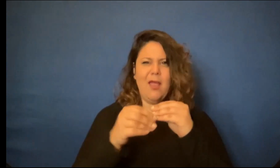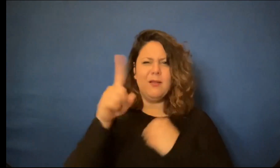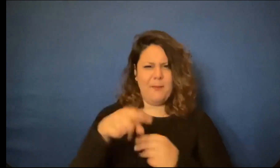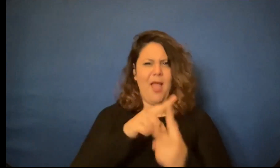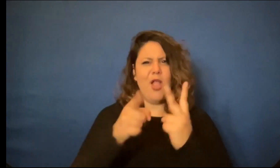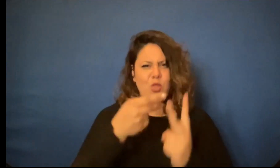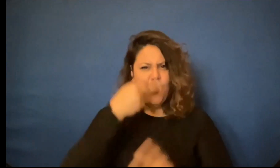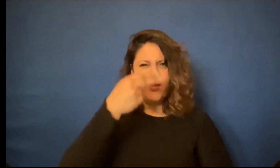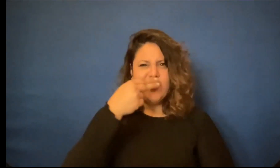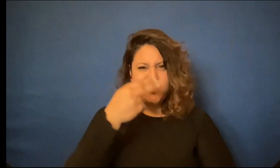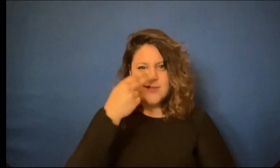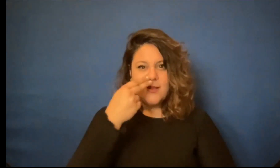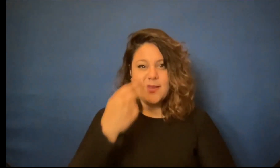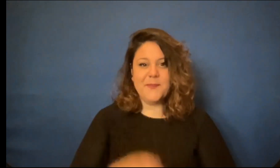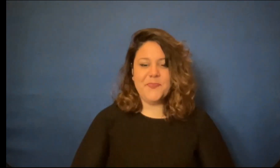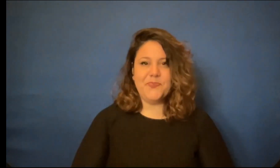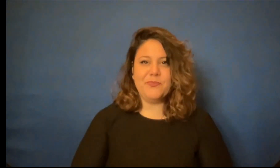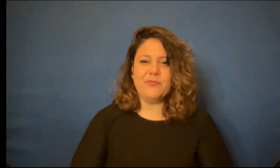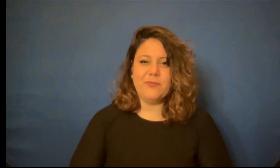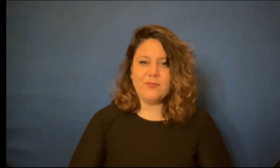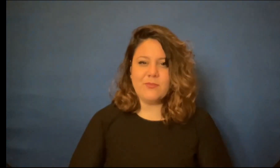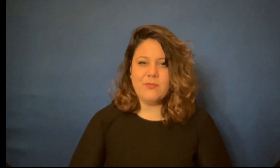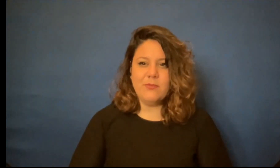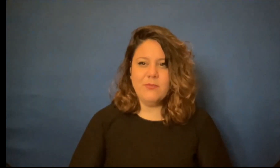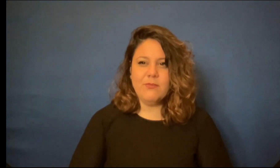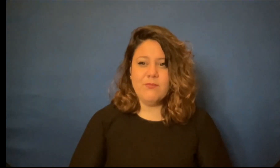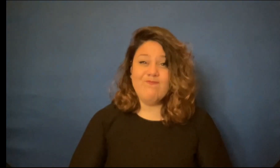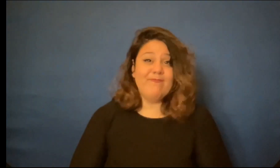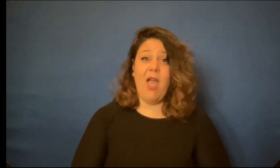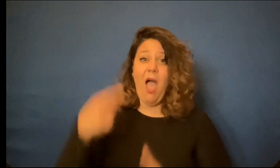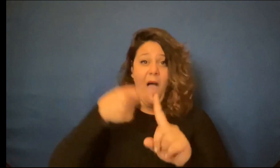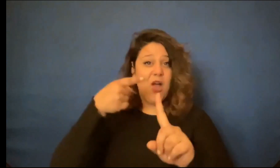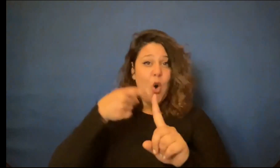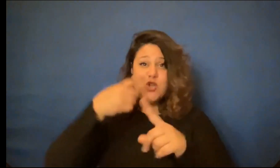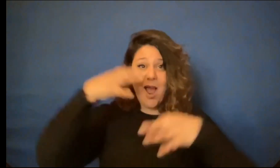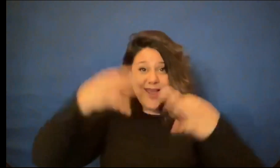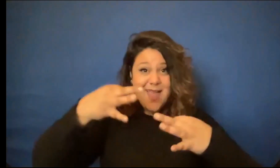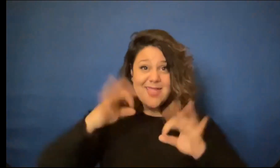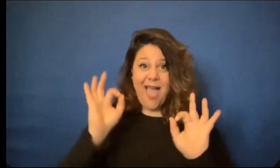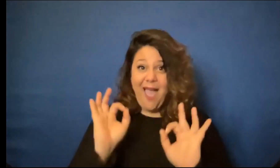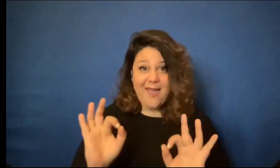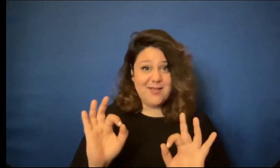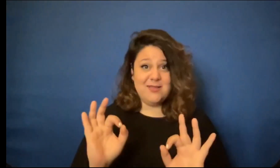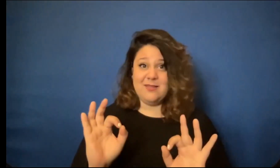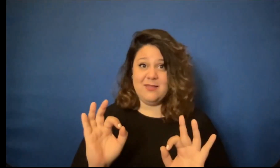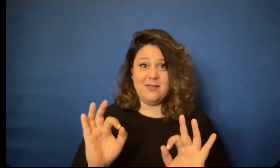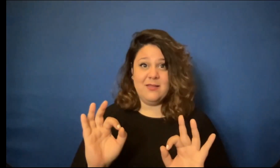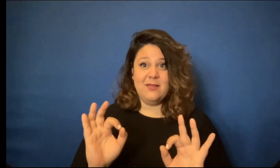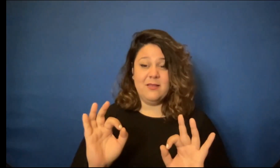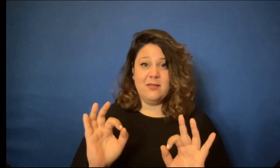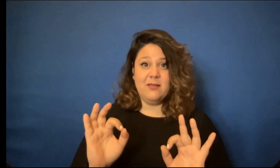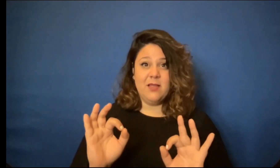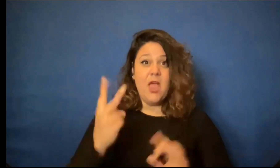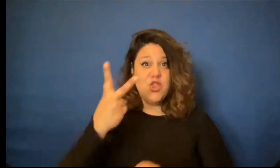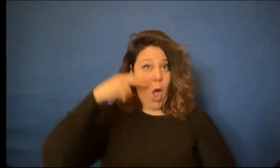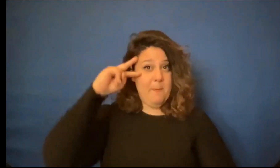¿no? Y si me permitís, el acoso es una realidad. Dos experiencias propias. Una